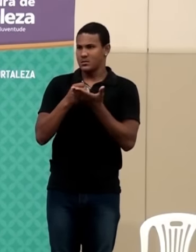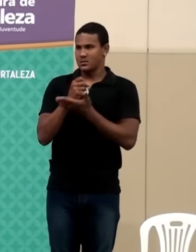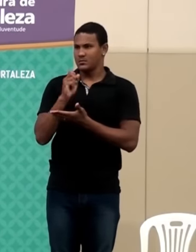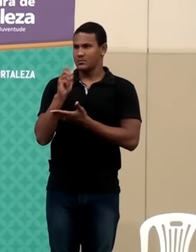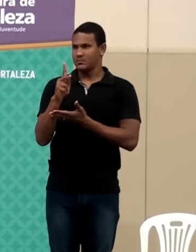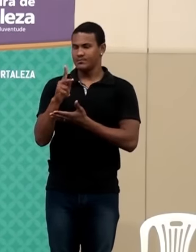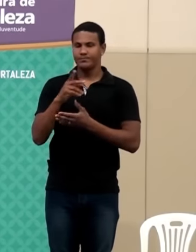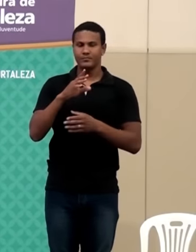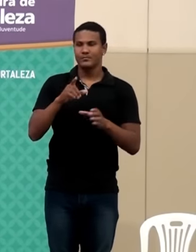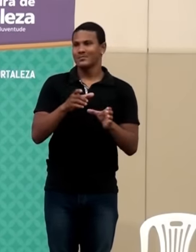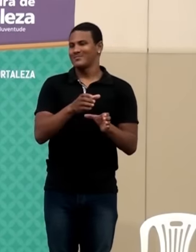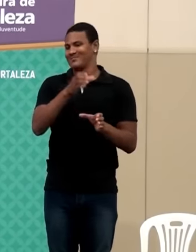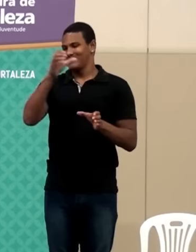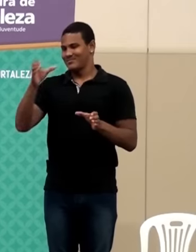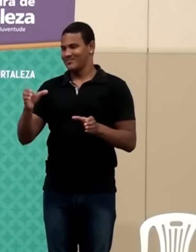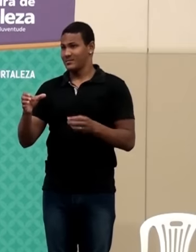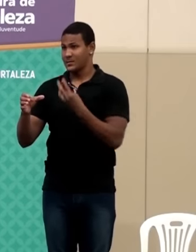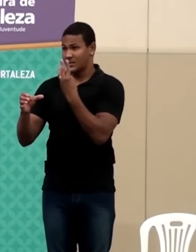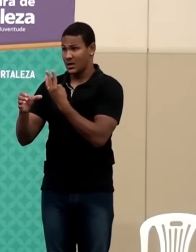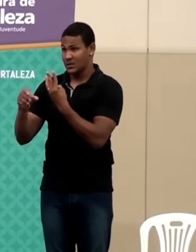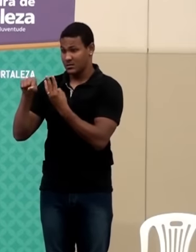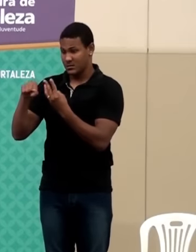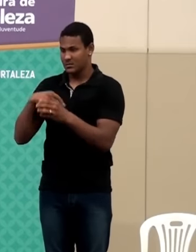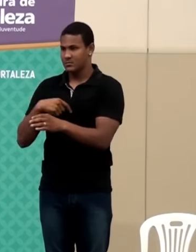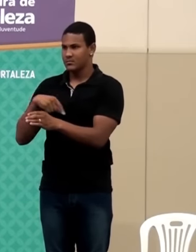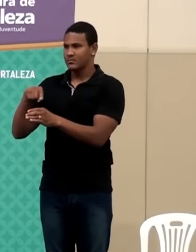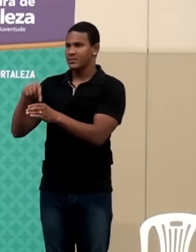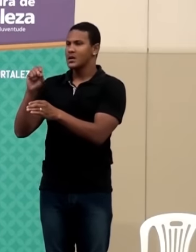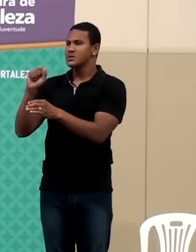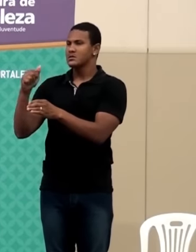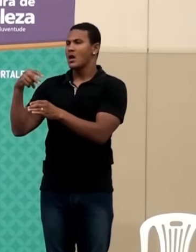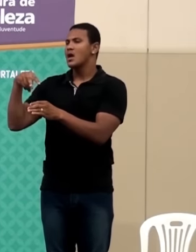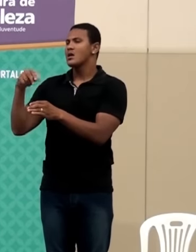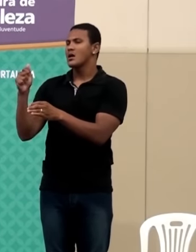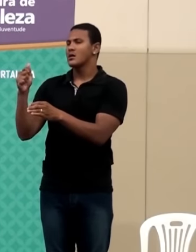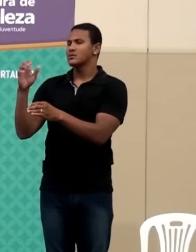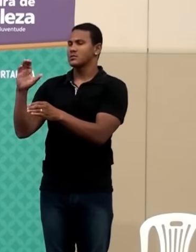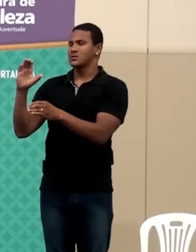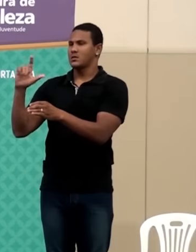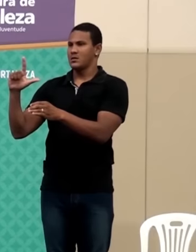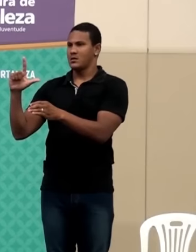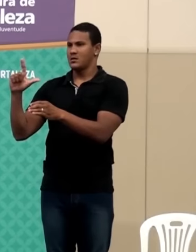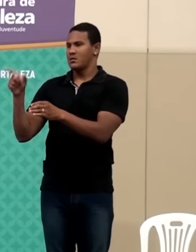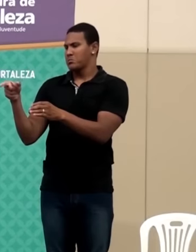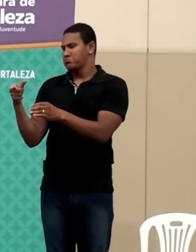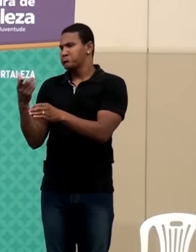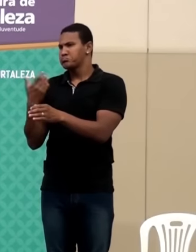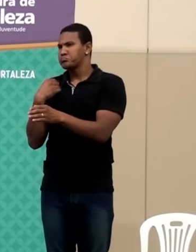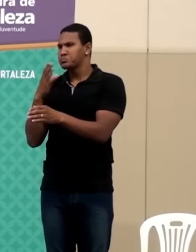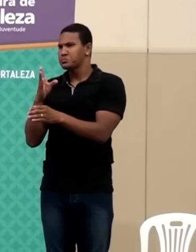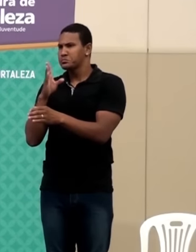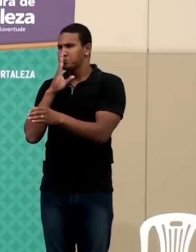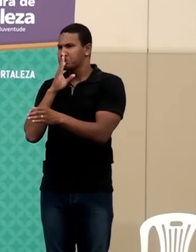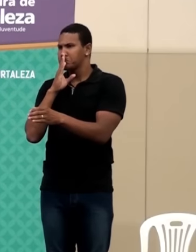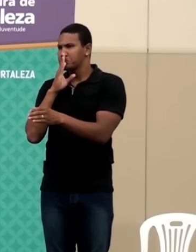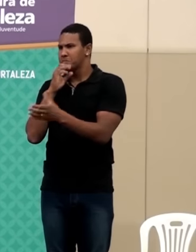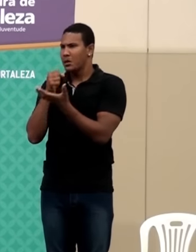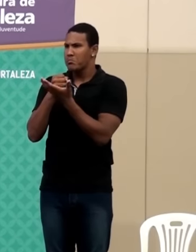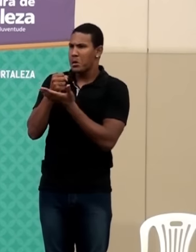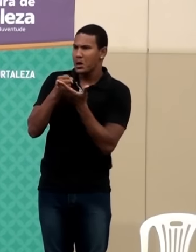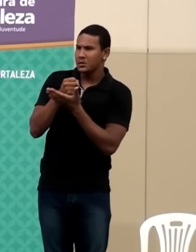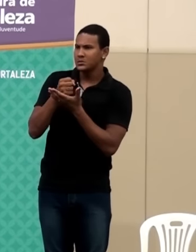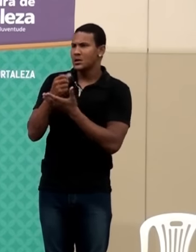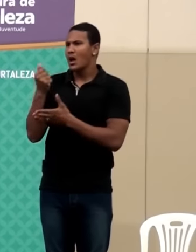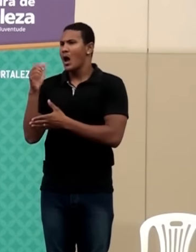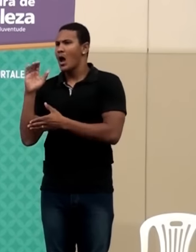Tubo C, sal para churrasco, que é o NaCl. O NaCl ele nem é ácido, nem é básico. Portanto, ele é o